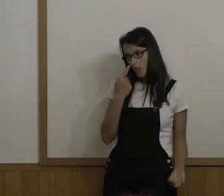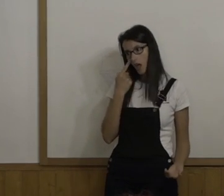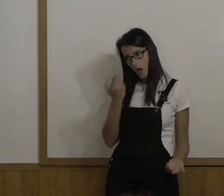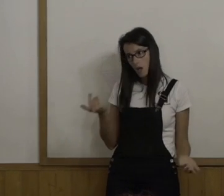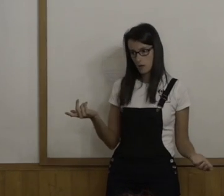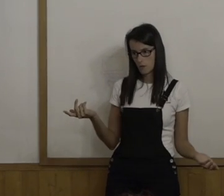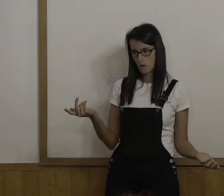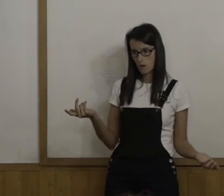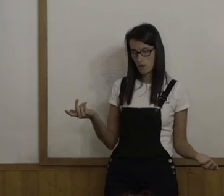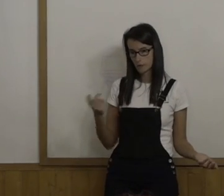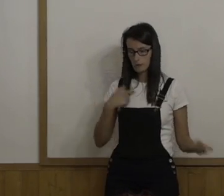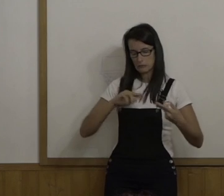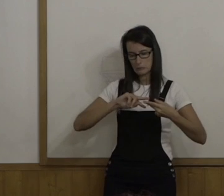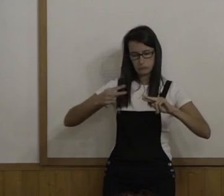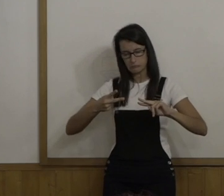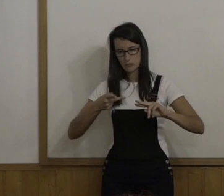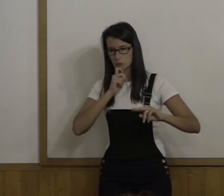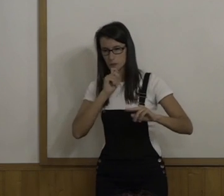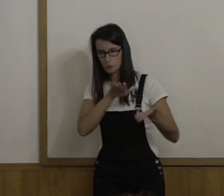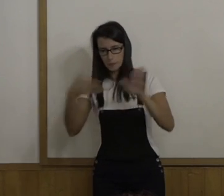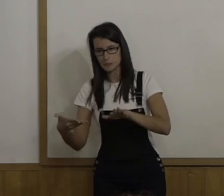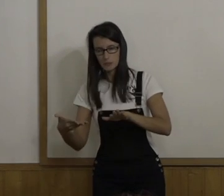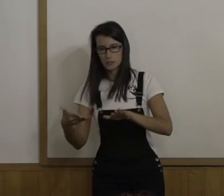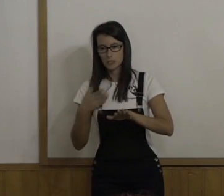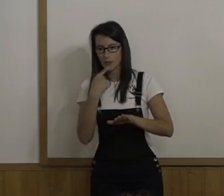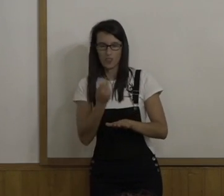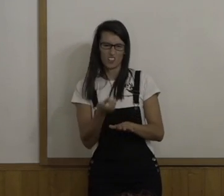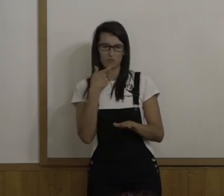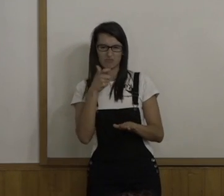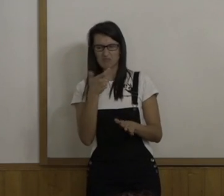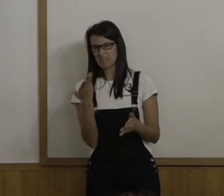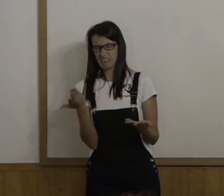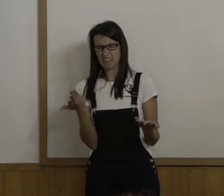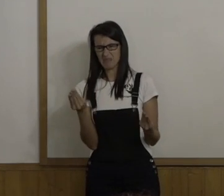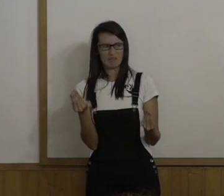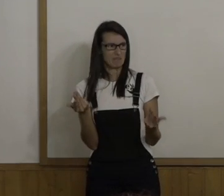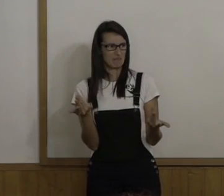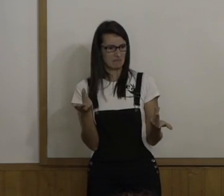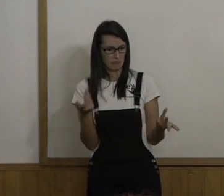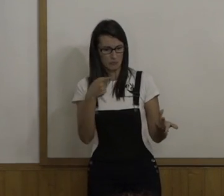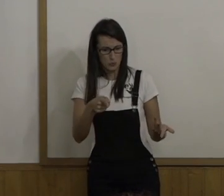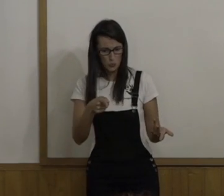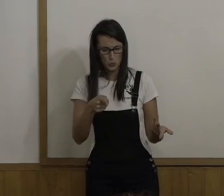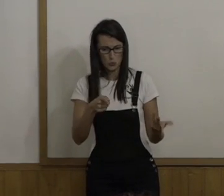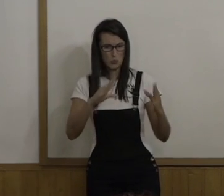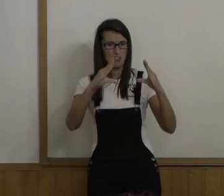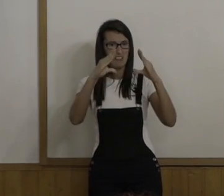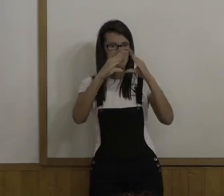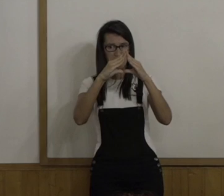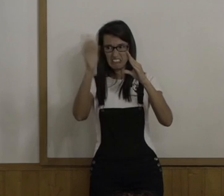bueno, traducido así a lo que sería, le vino a recriminar o a despreciar el hecho de que vienes